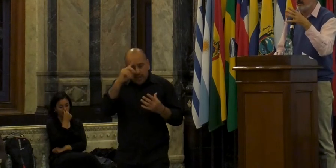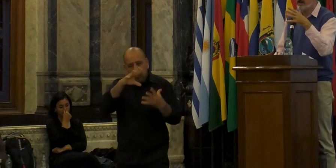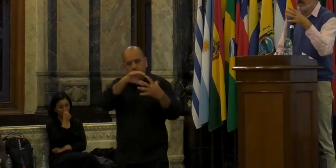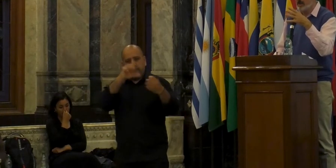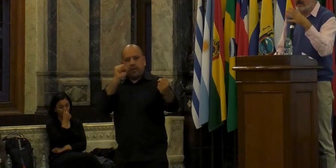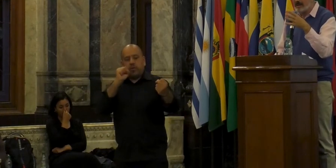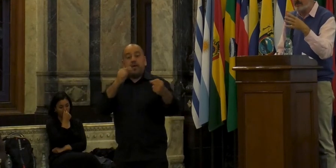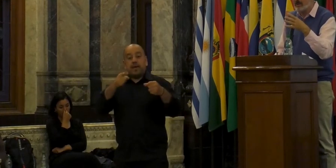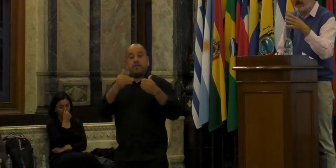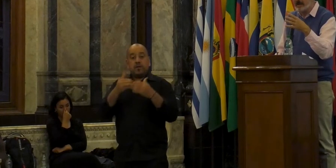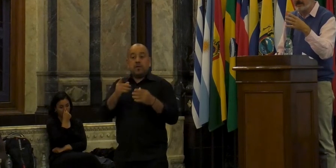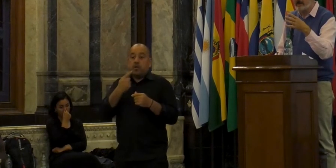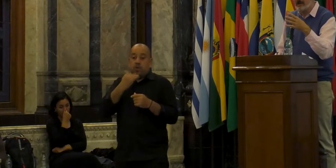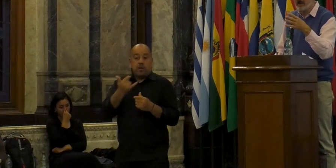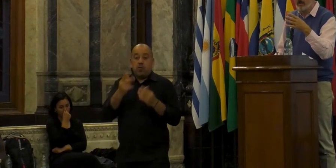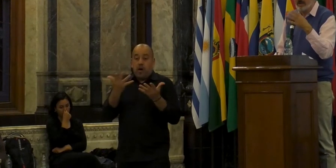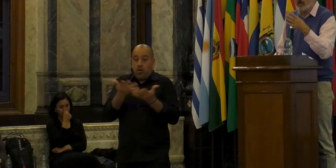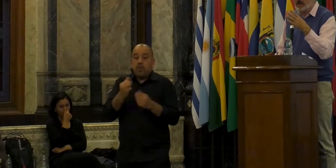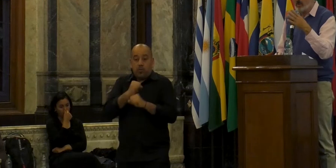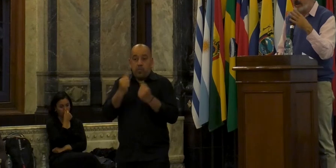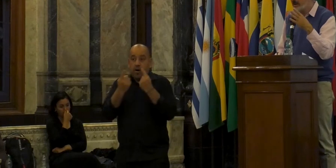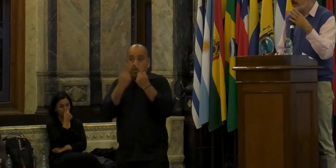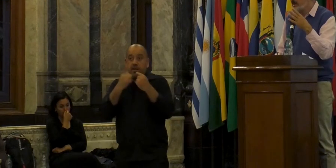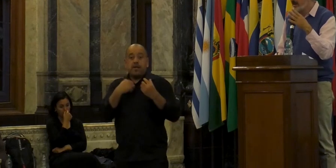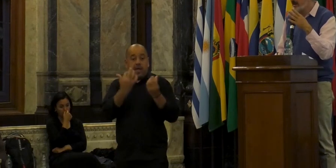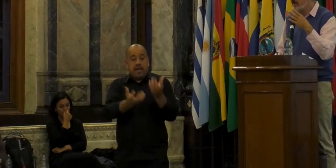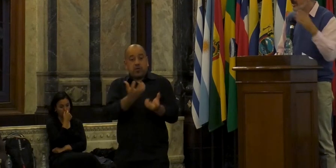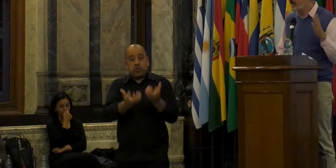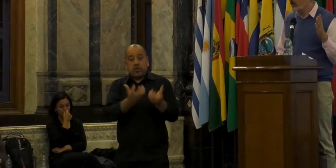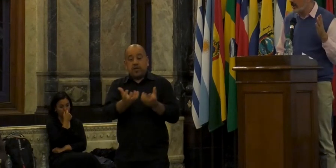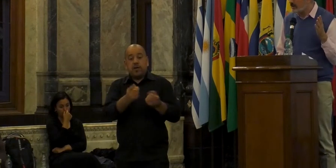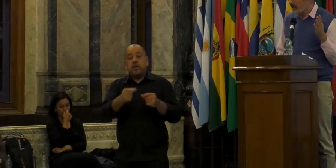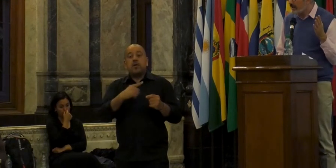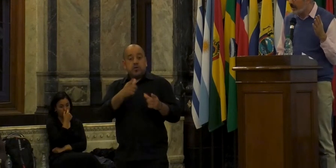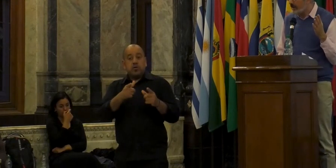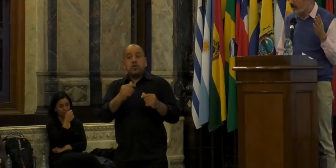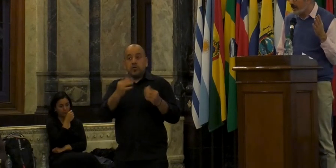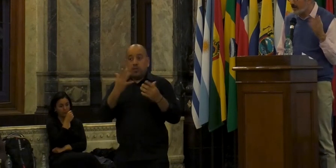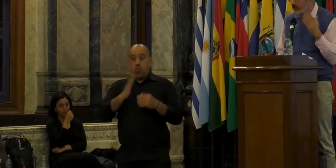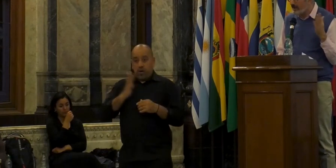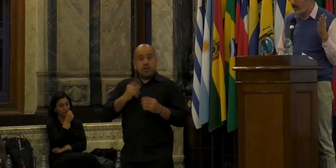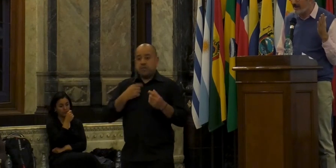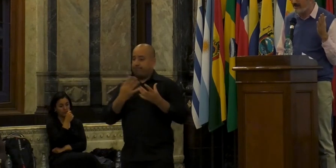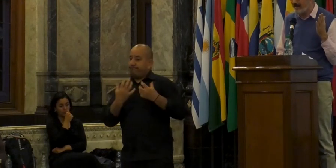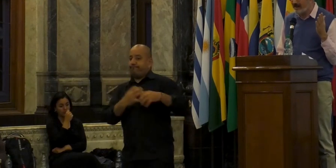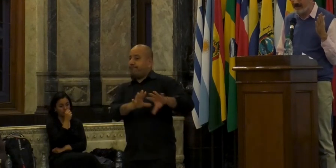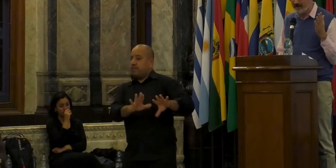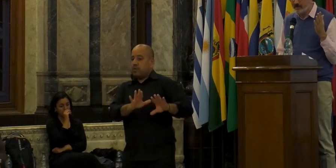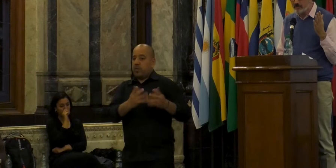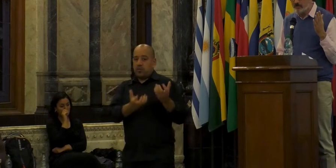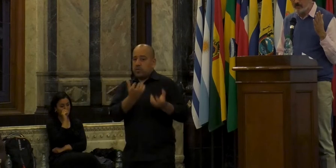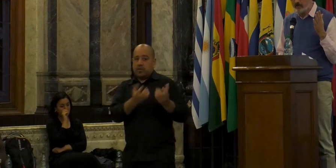ahora pueden ser las cocinas. Porque hay muchas mujeres en mis talleres que me dicen, es que yo quiero salir de la cocina, yo no quiero hablar desde